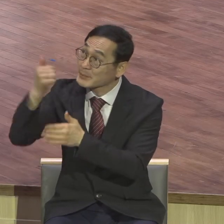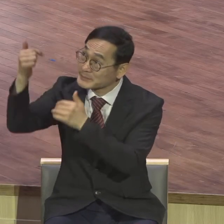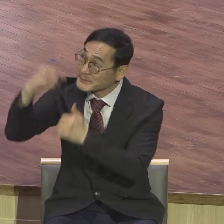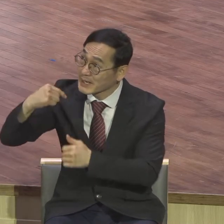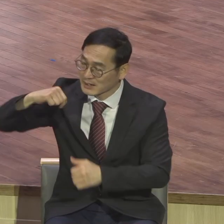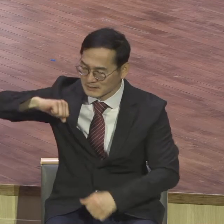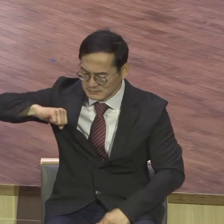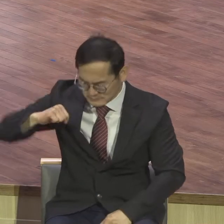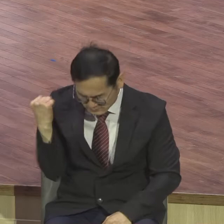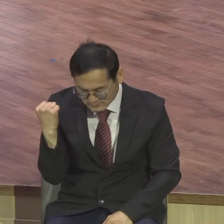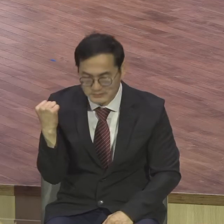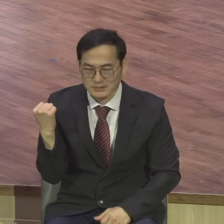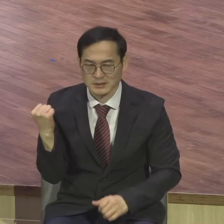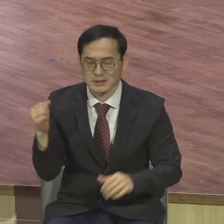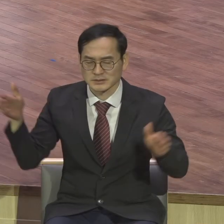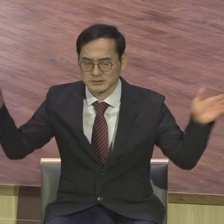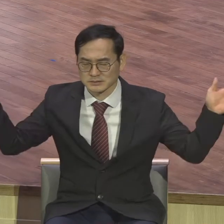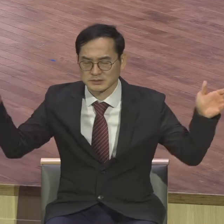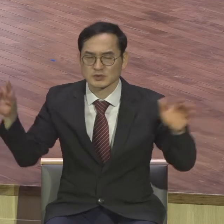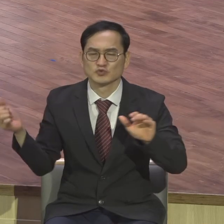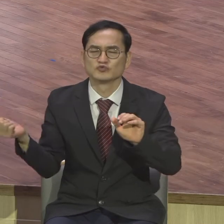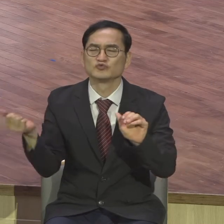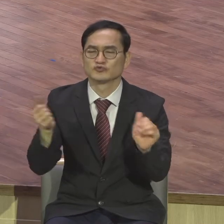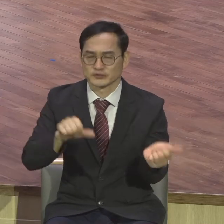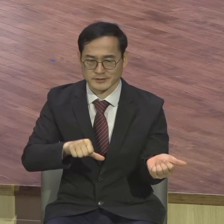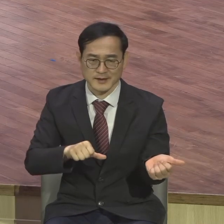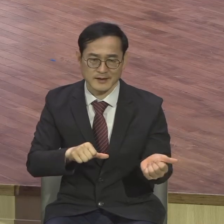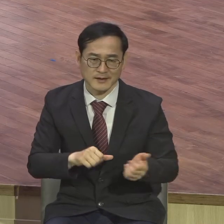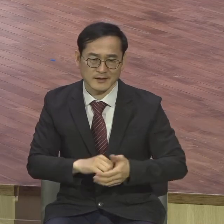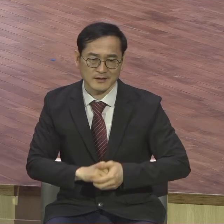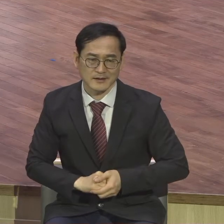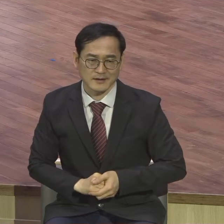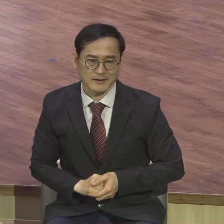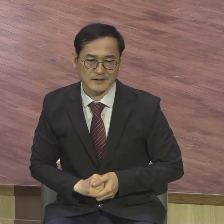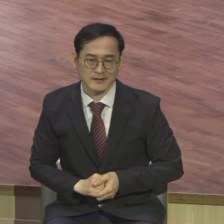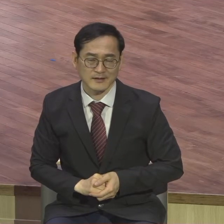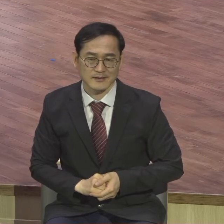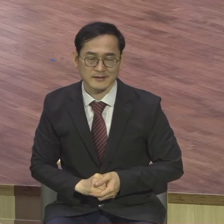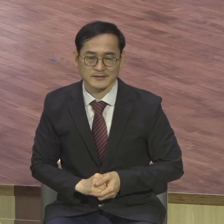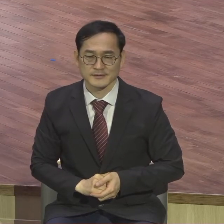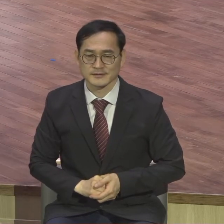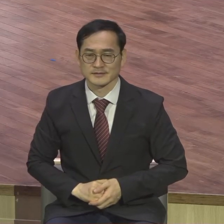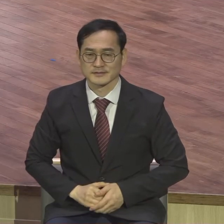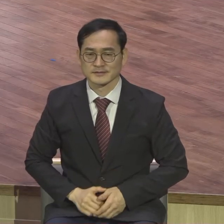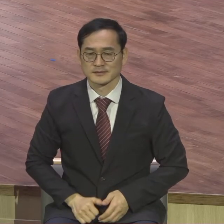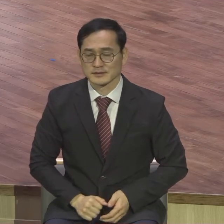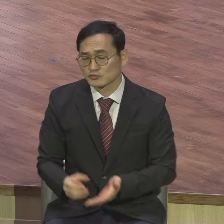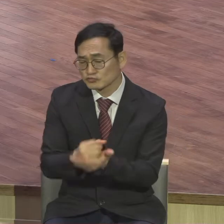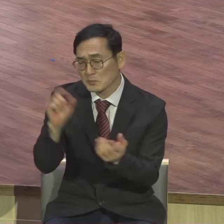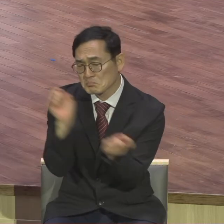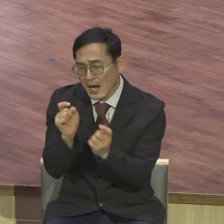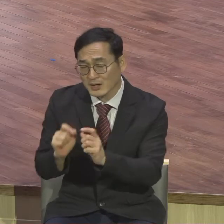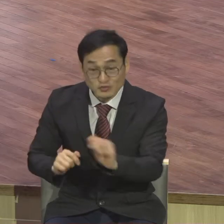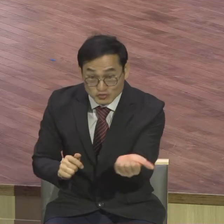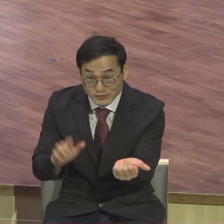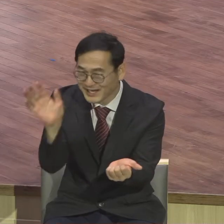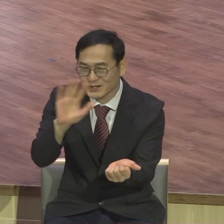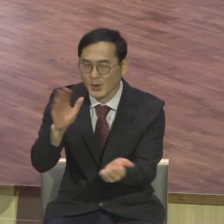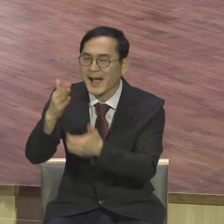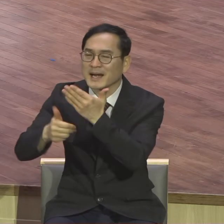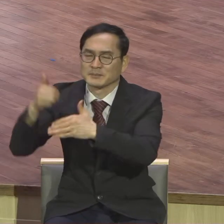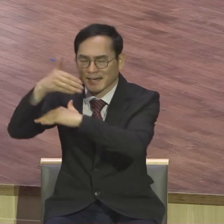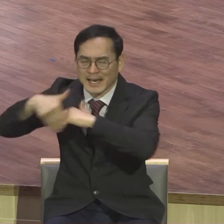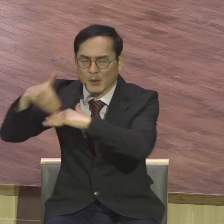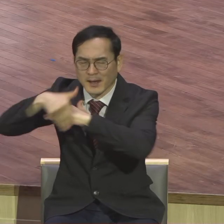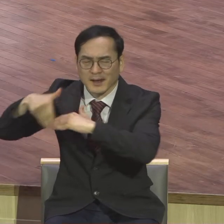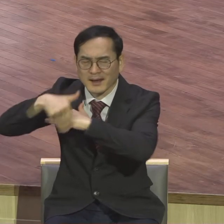죽으셨다. 하나님 아버지의 뜻을 따라 죽으셨다. 우연히 발생한 사건이 아니라 하나님의 세밀한